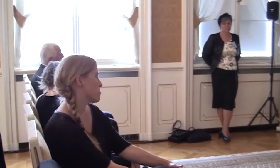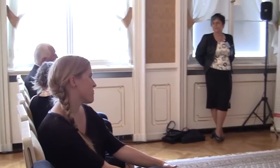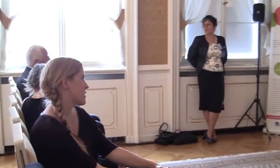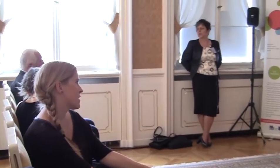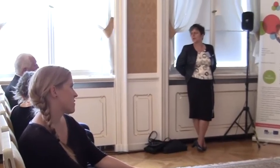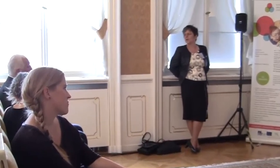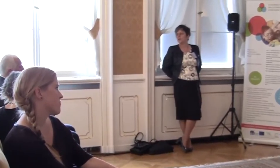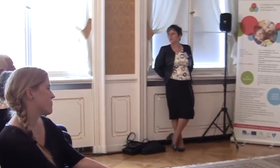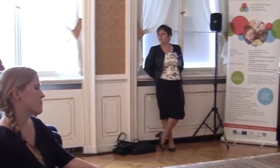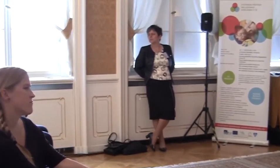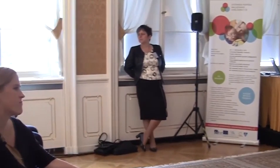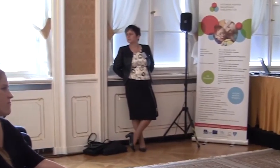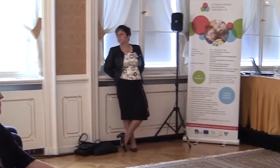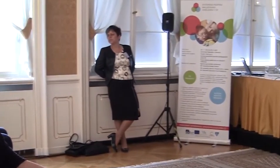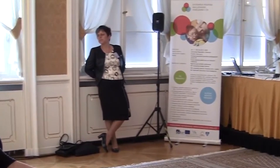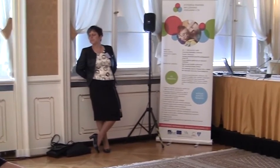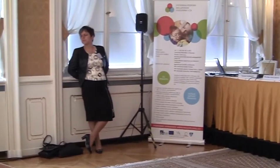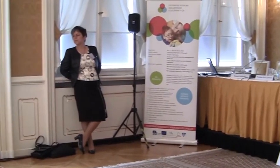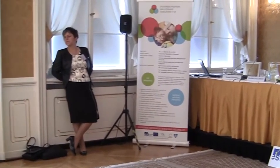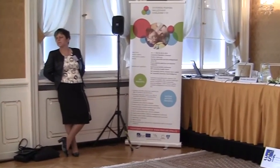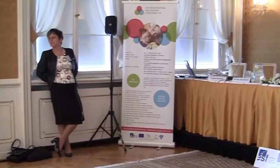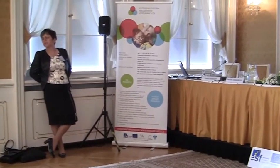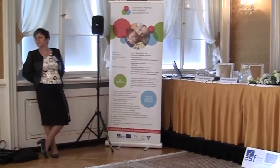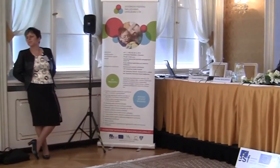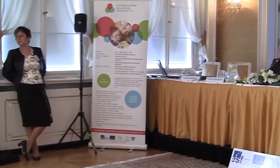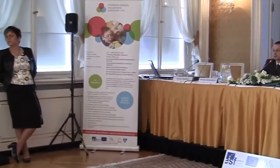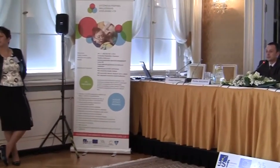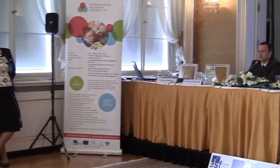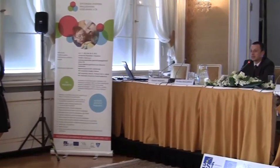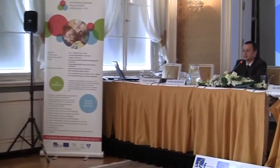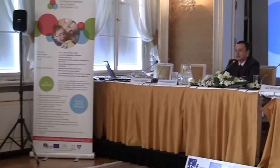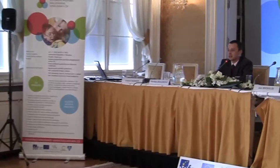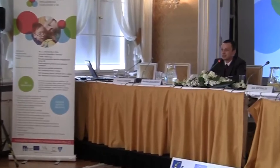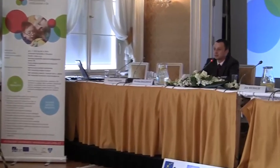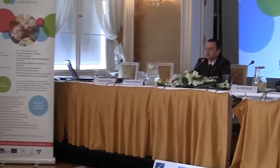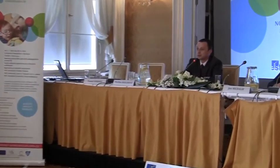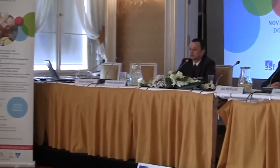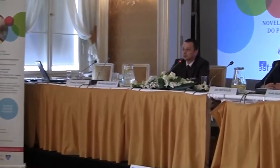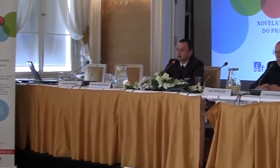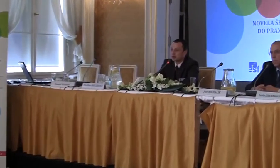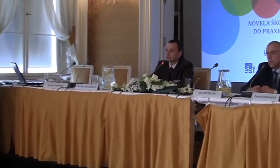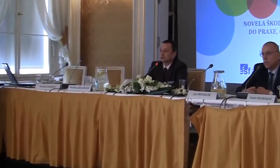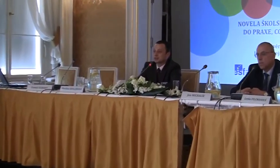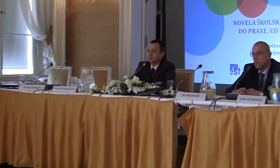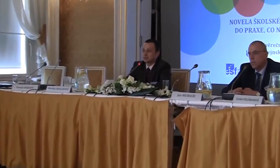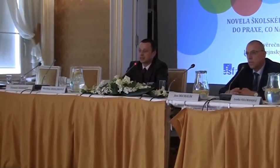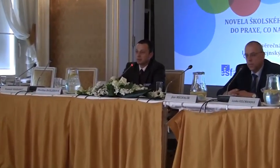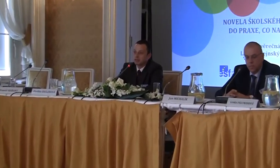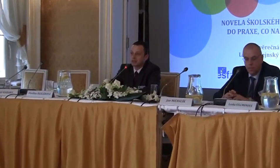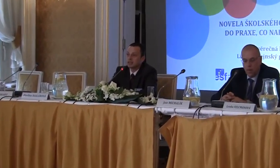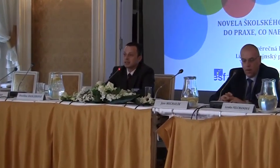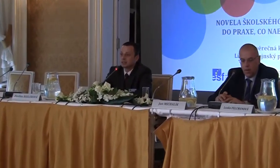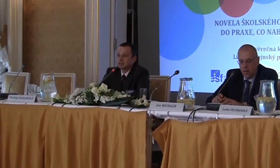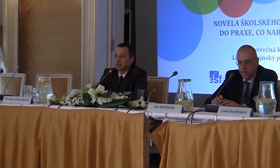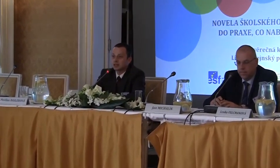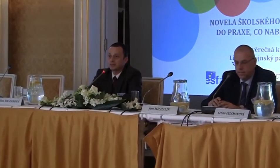bavit o nějaké analýze a potom zase o něčem úplně jiném a vlastně pořád bychom skákali po mnoha různých vlastně jakoby